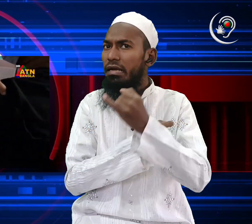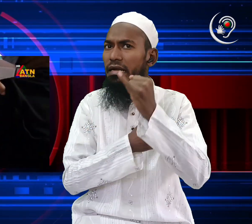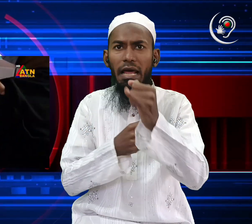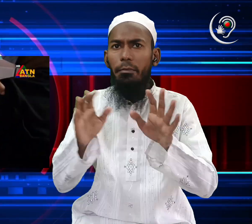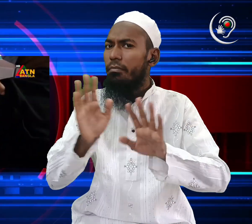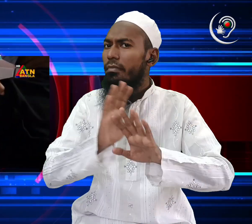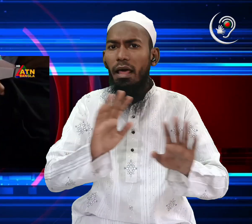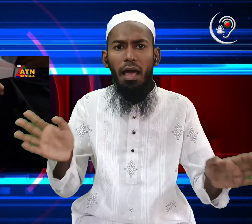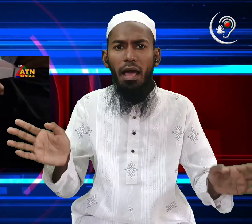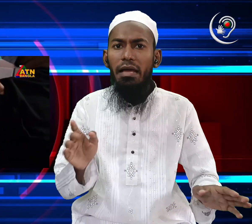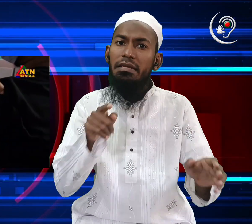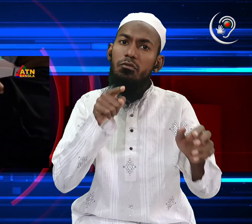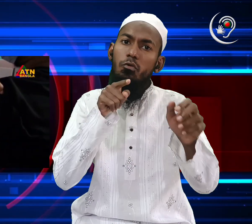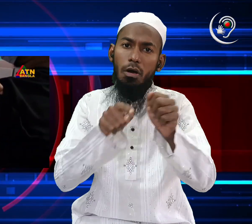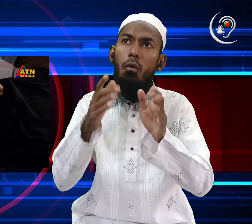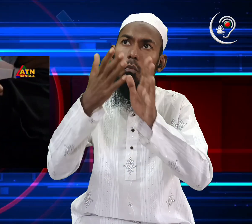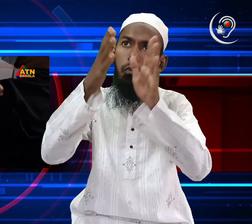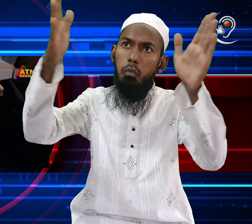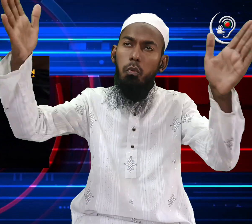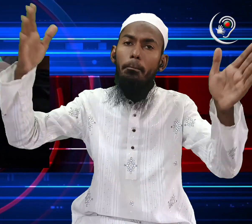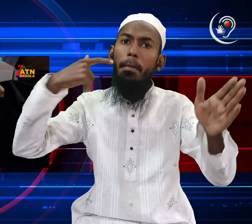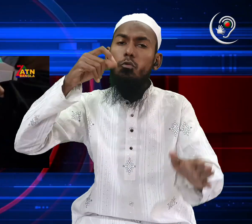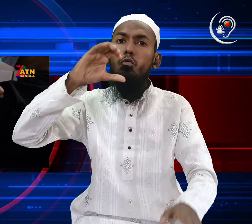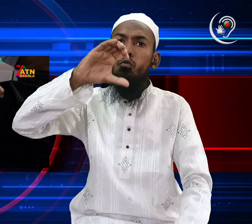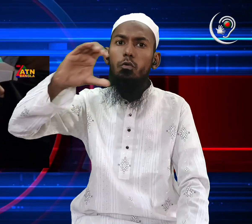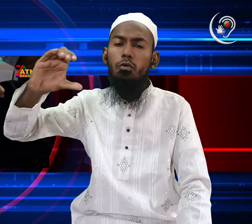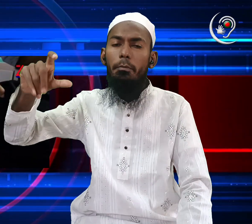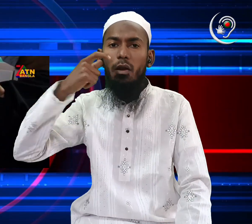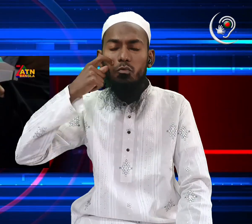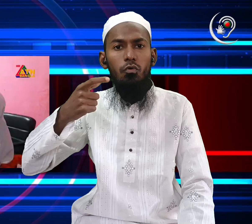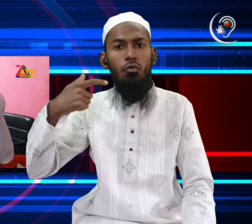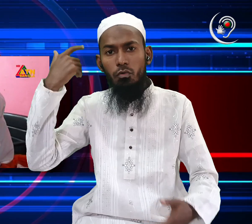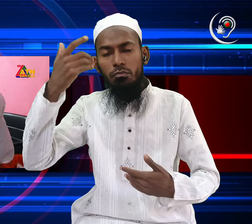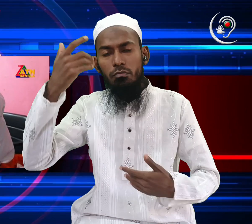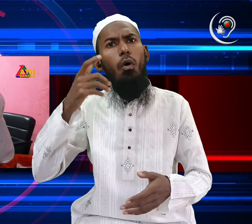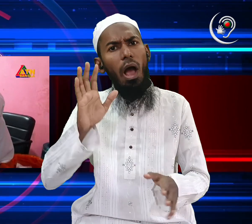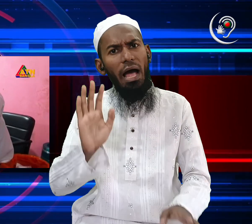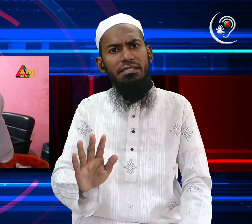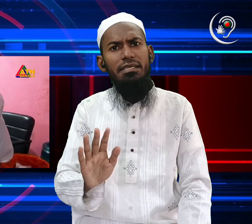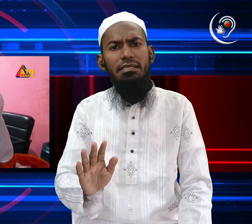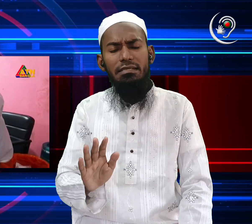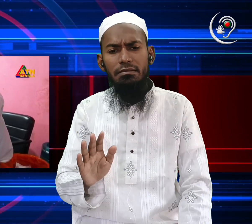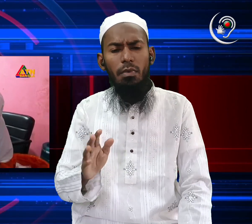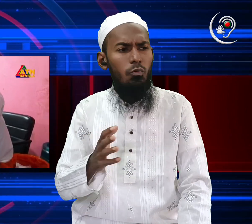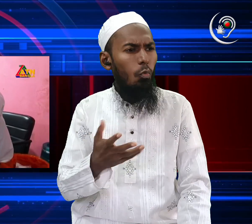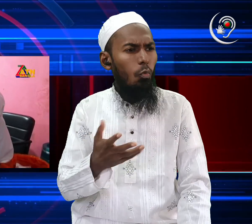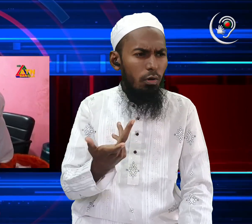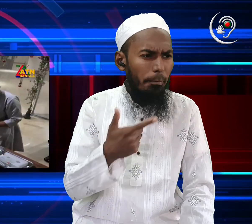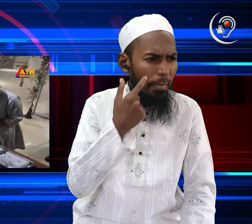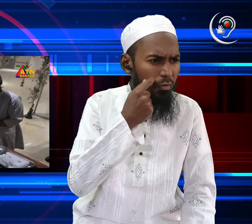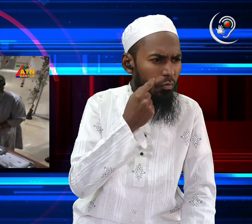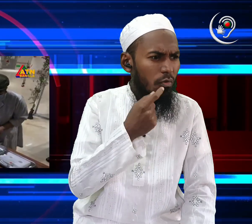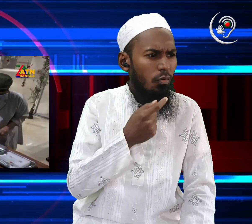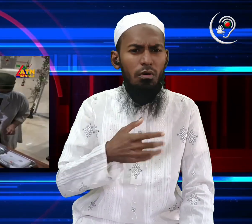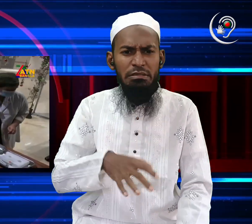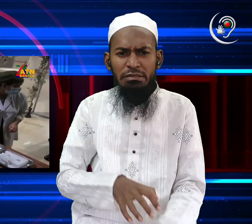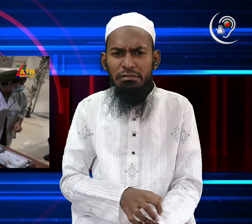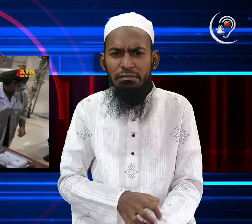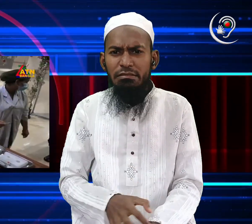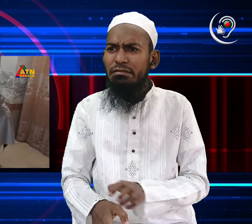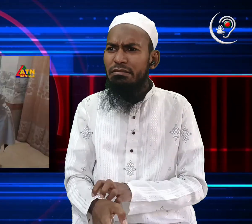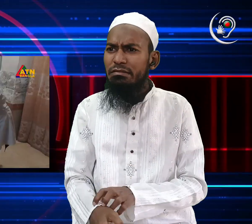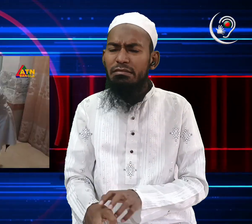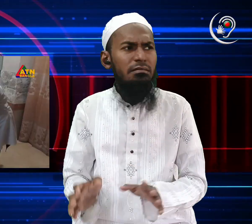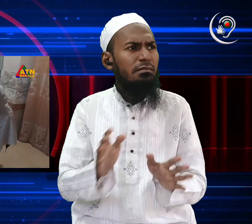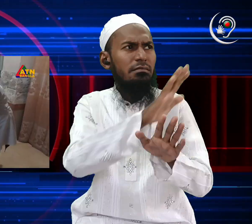করছি। বিশ্বের বিভিন্ন দেশের কোটি কোটি মানুষ বিভিন্ন করোনা টিকার ডোজ নিয়েছেন এবং তাদের অধিকাংশই হয়তো কোনো পার্শ্ব প্রতিক্রিয়া অনুভব